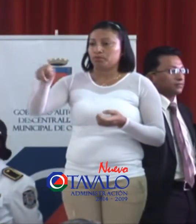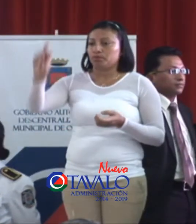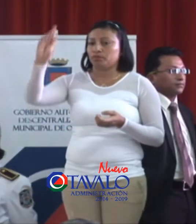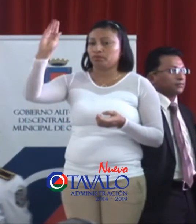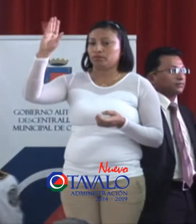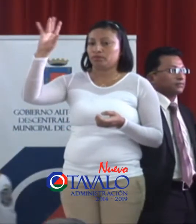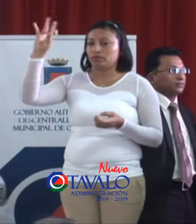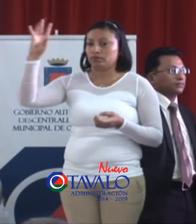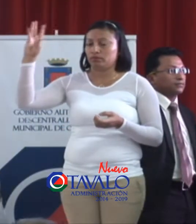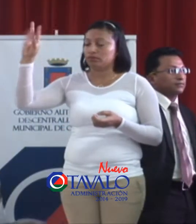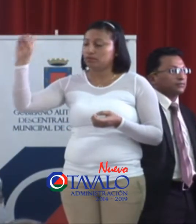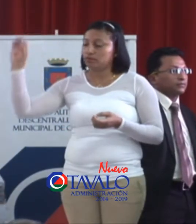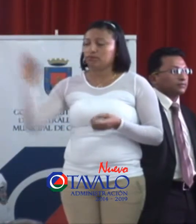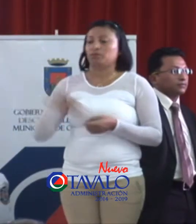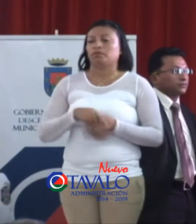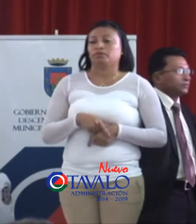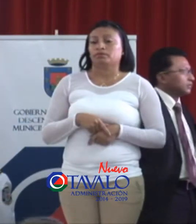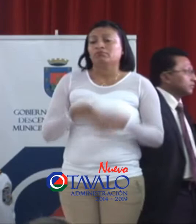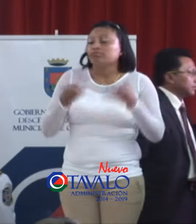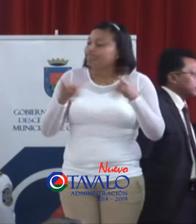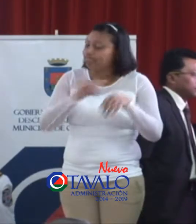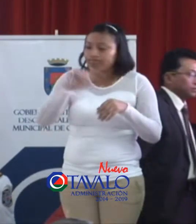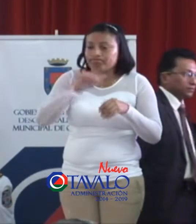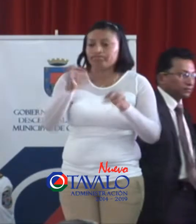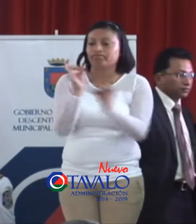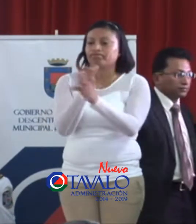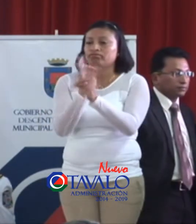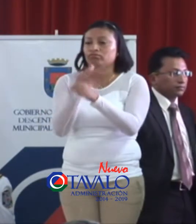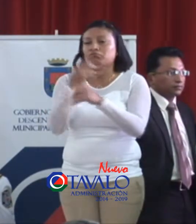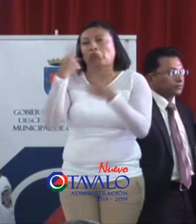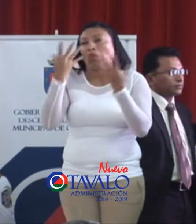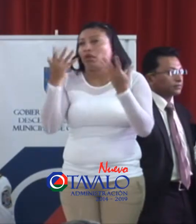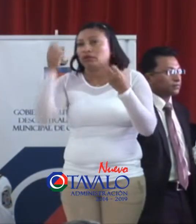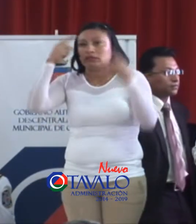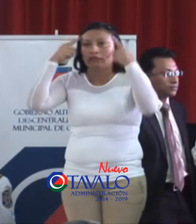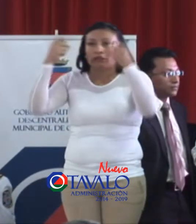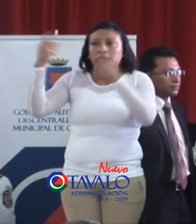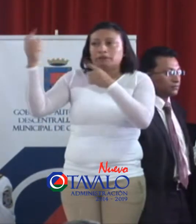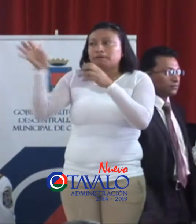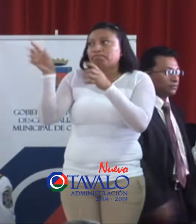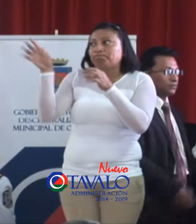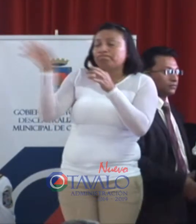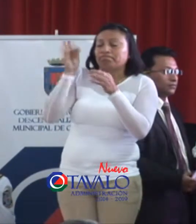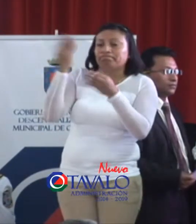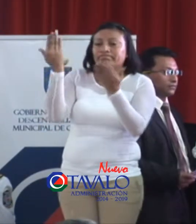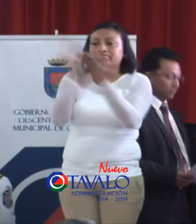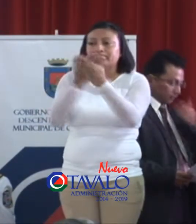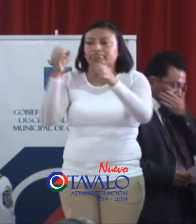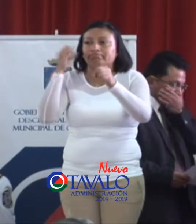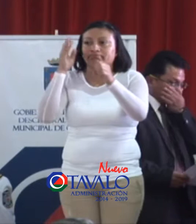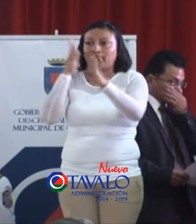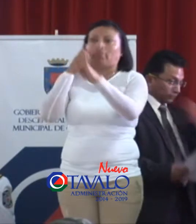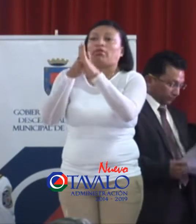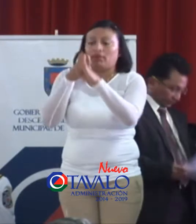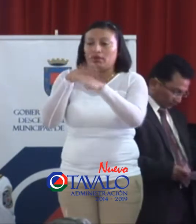$1,600,000. De la misma forma, tuvimos que sacrificar muchas aspiraciones de nuestra administración para cubrir la parte